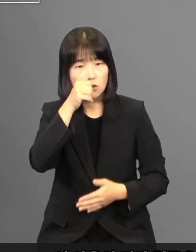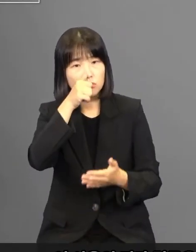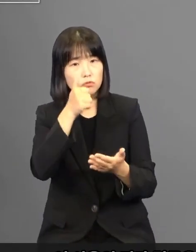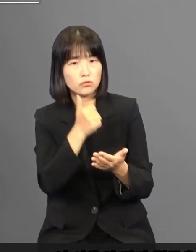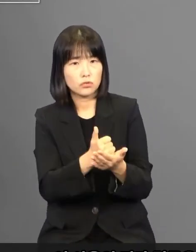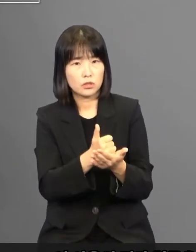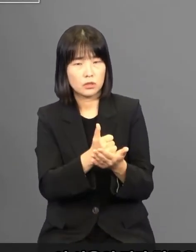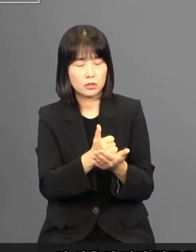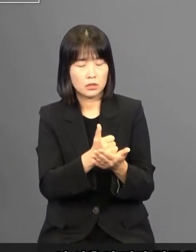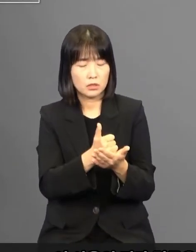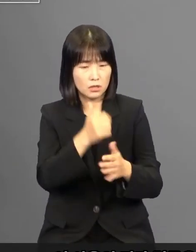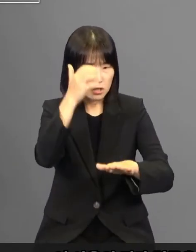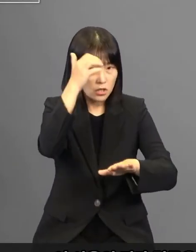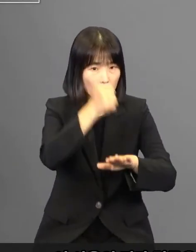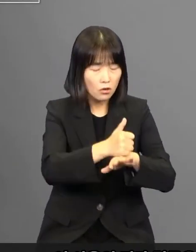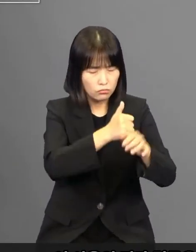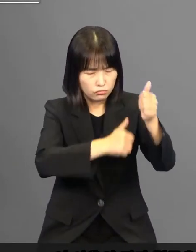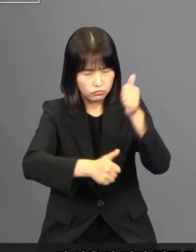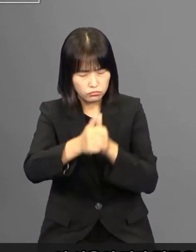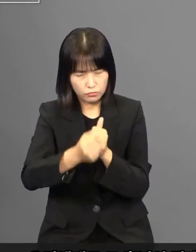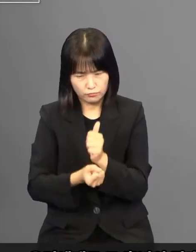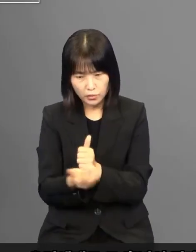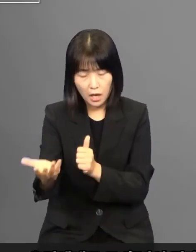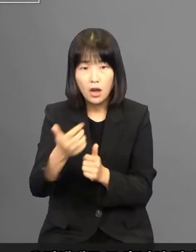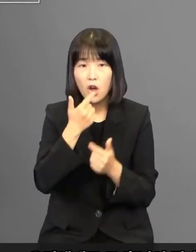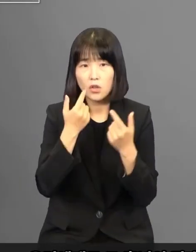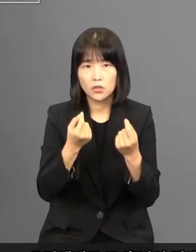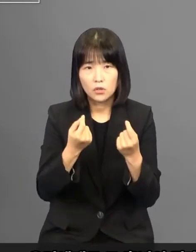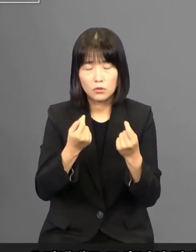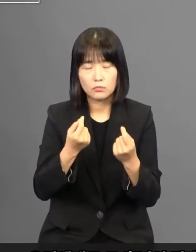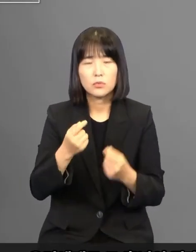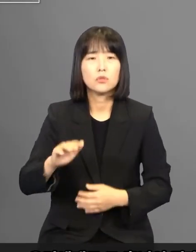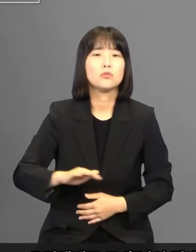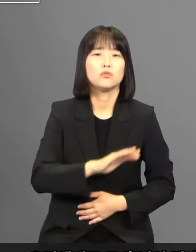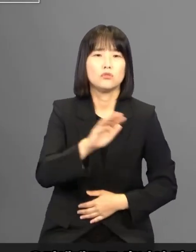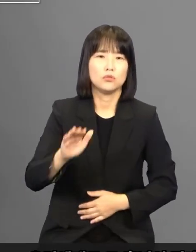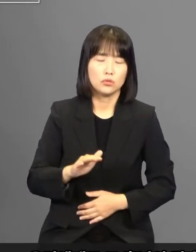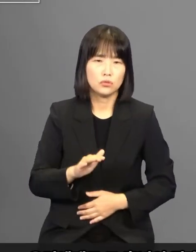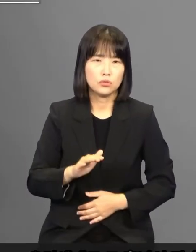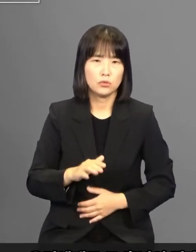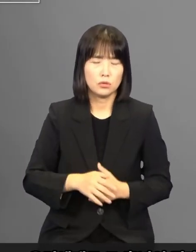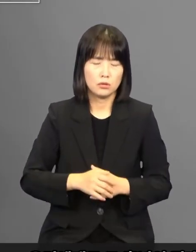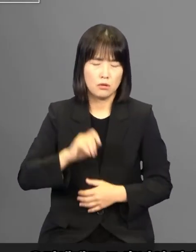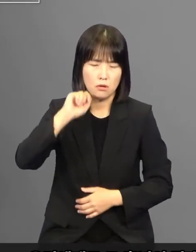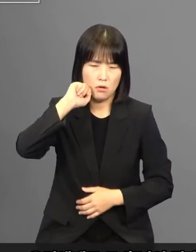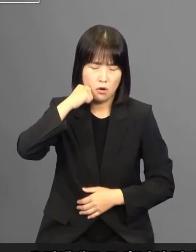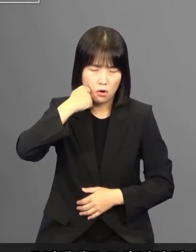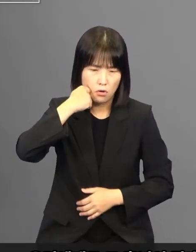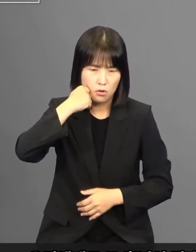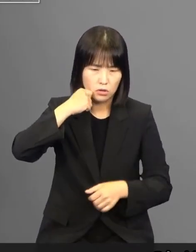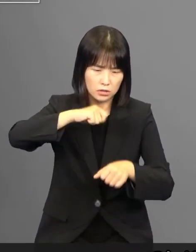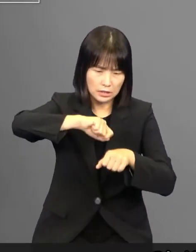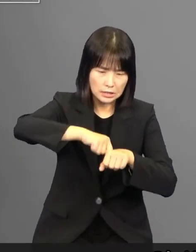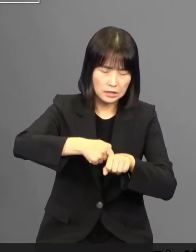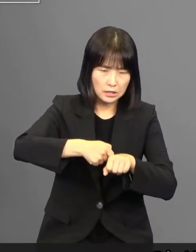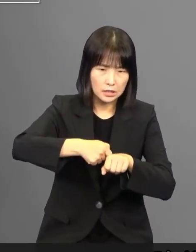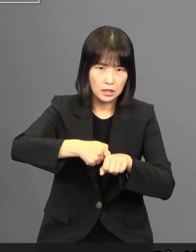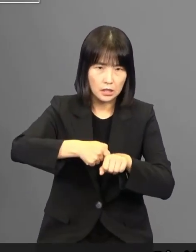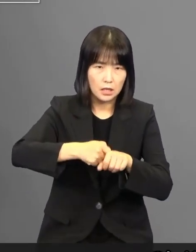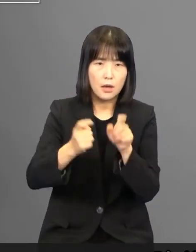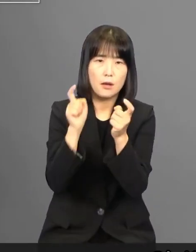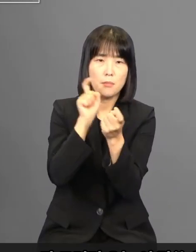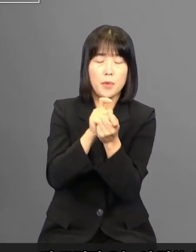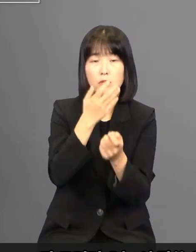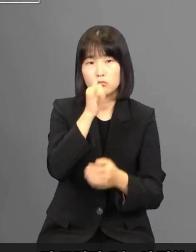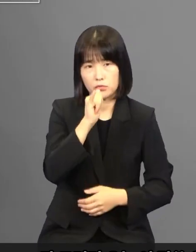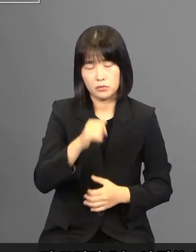결국은 후손들에게 영향을 미친 것처럼 우리에게도 그 흉년의 징계가 나타날 수도 있다라고 하는 것이 오늘 본문의